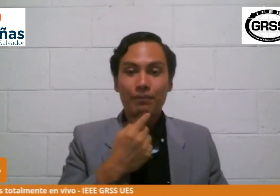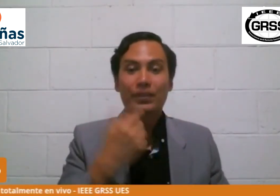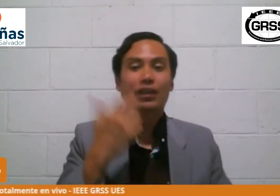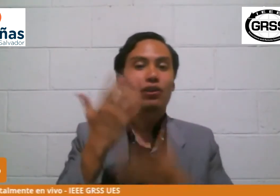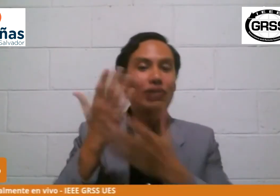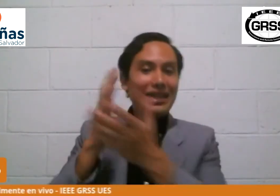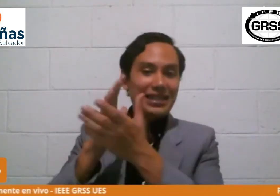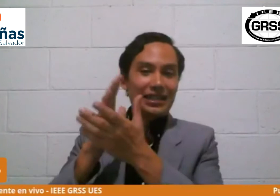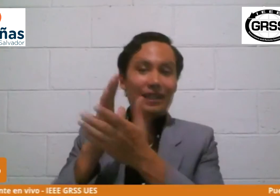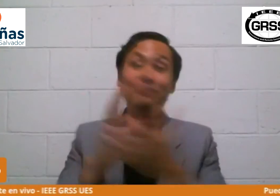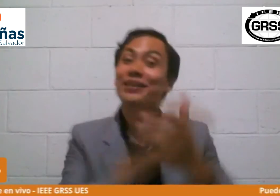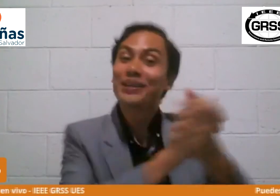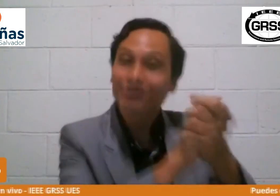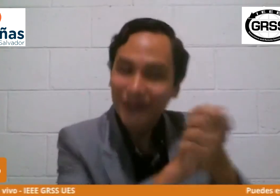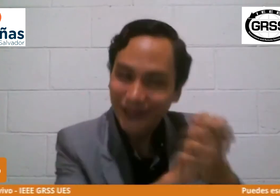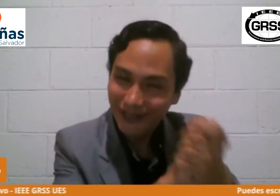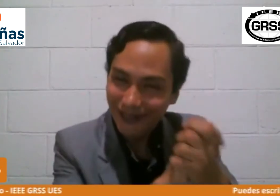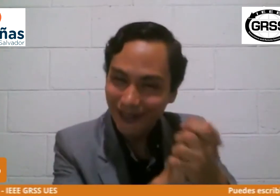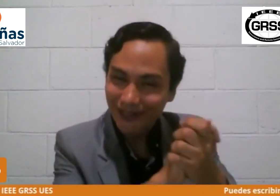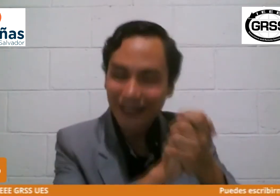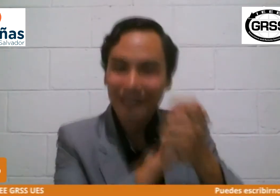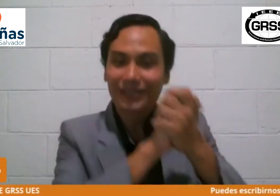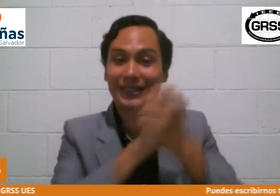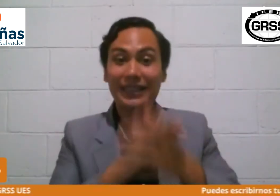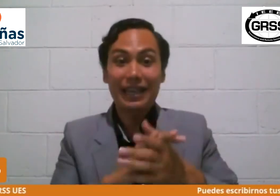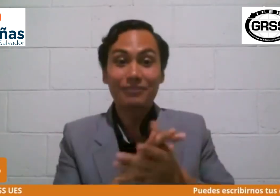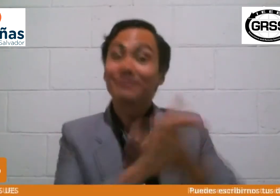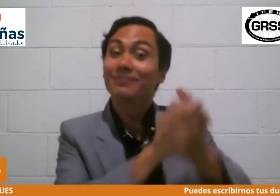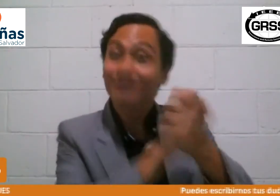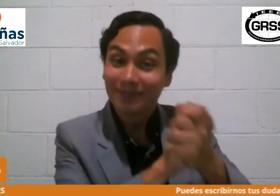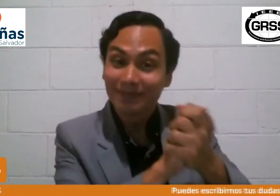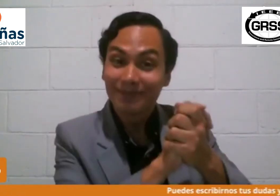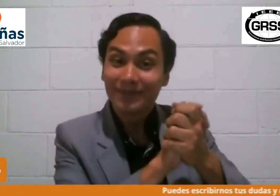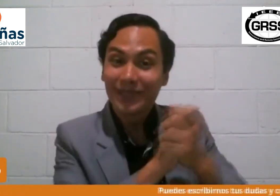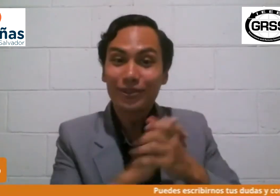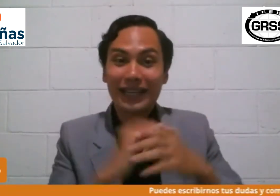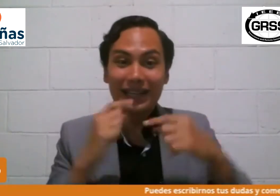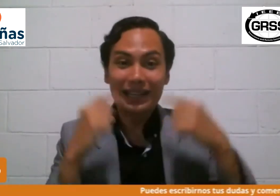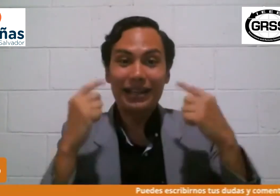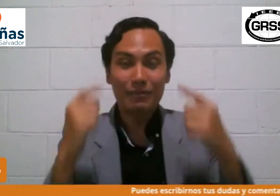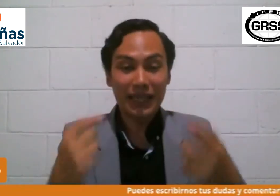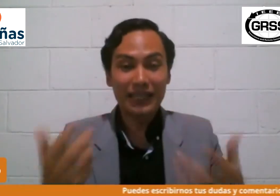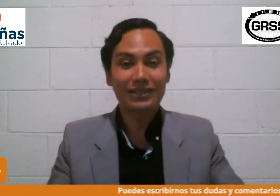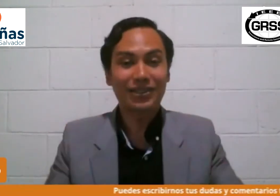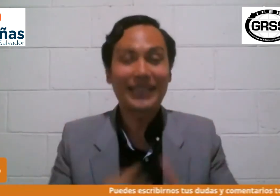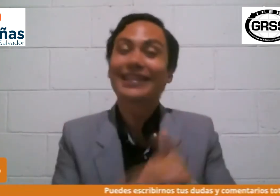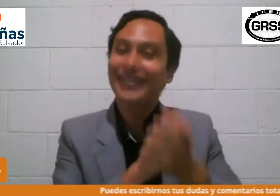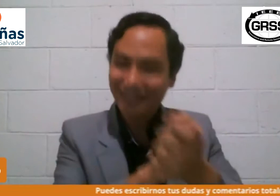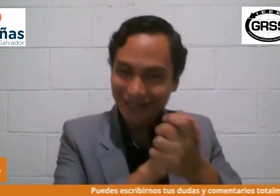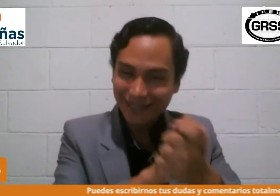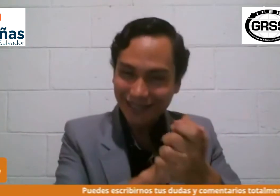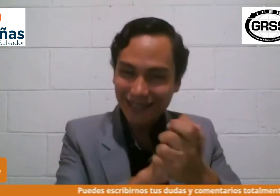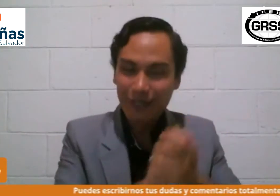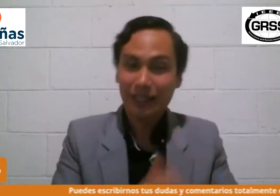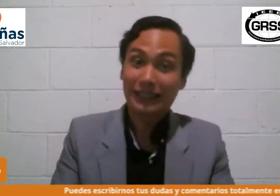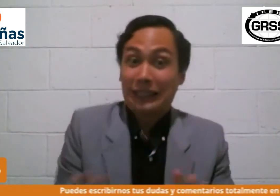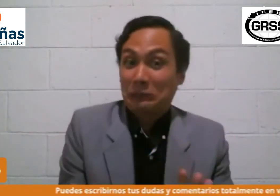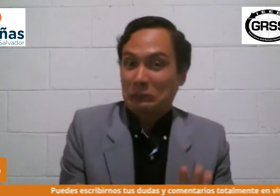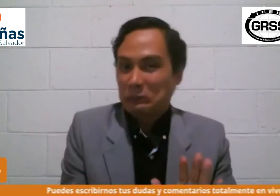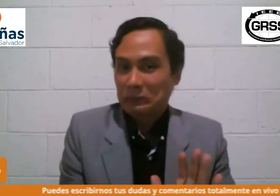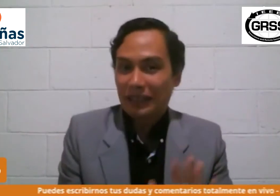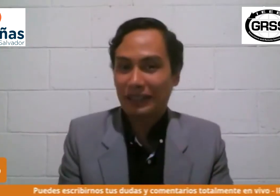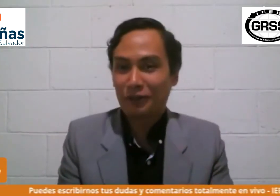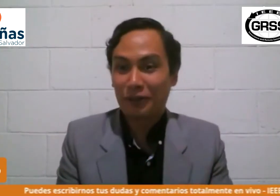facial con la seña. Entonces será con una cara amena, sonriente, aunque